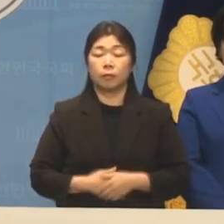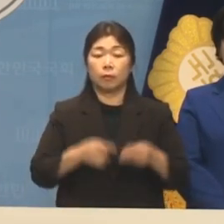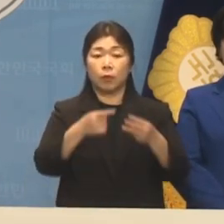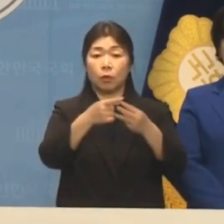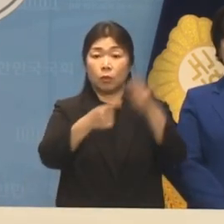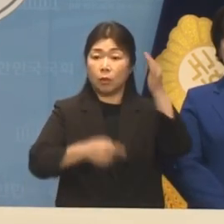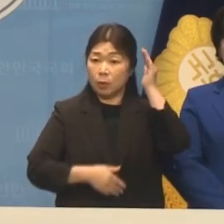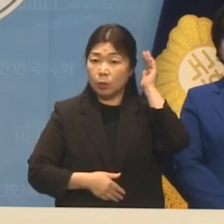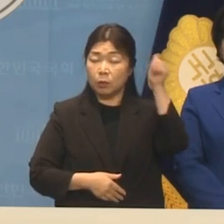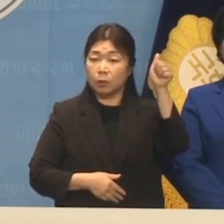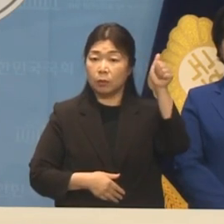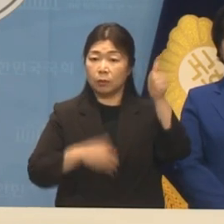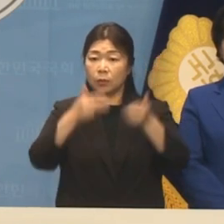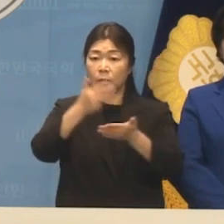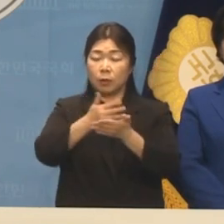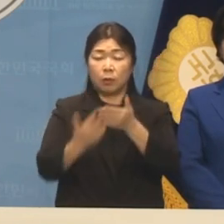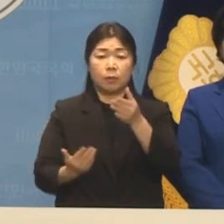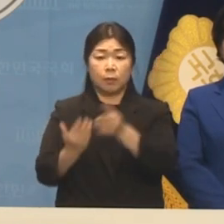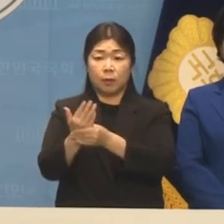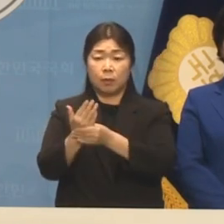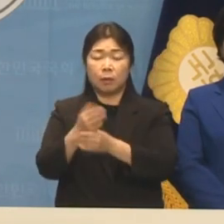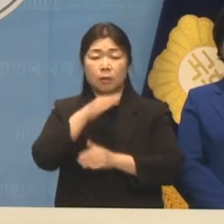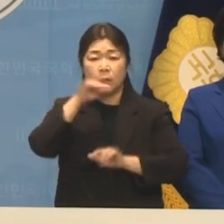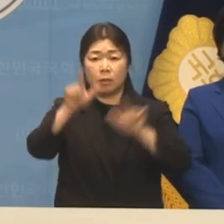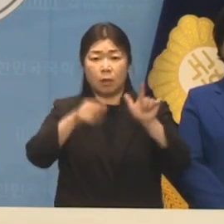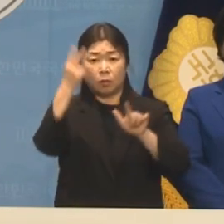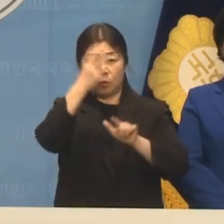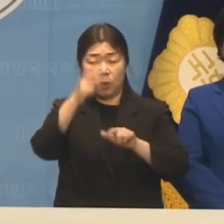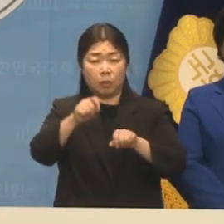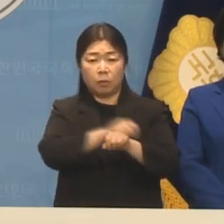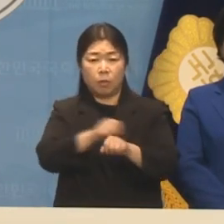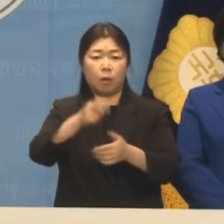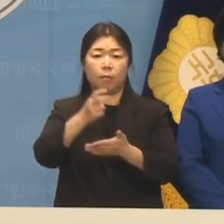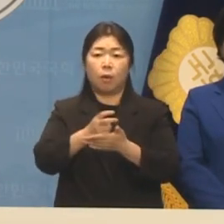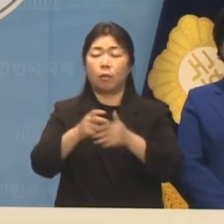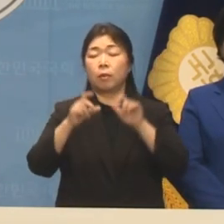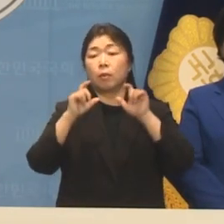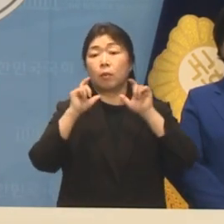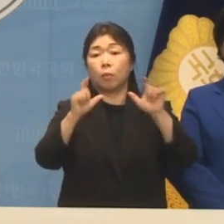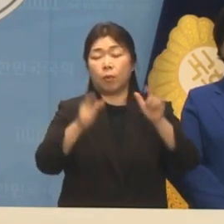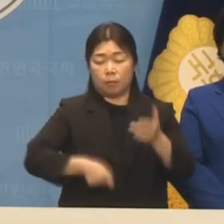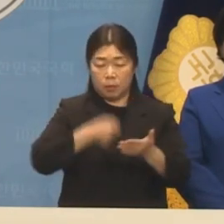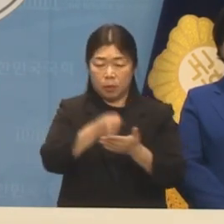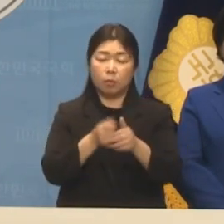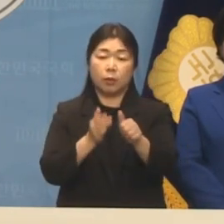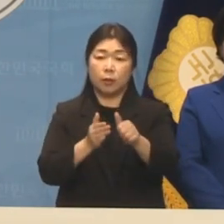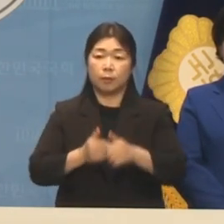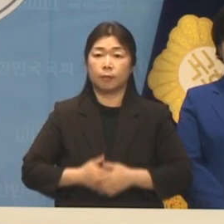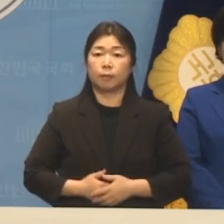윤석열 대통령은 이태원 참사 진상규명특별법 공포를 결단하라.